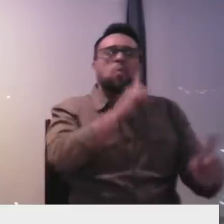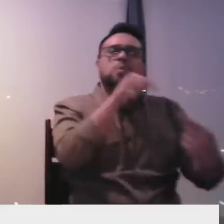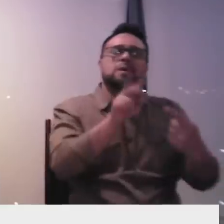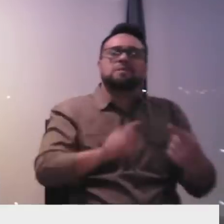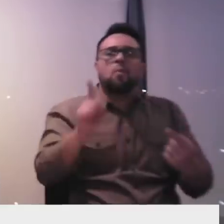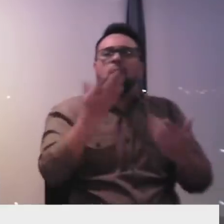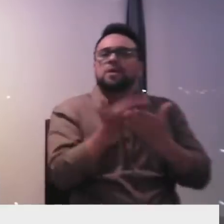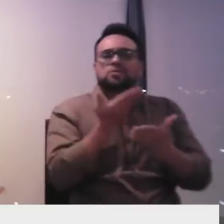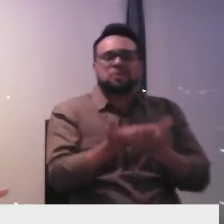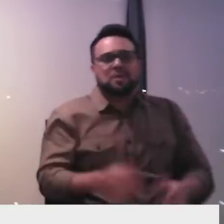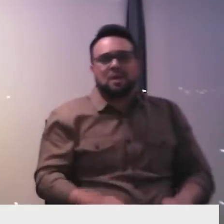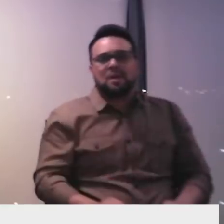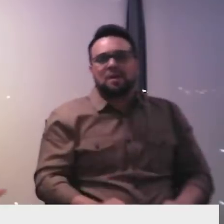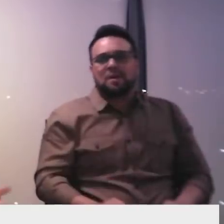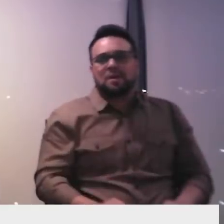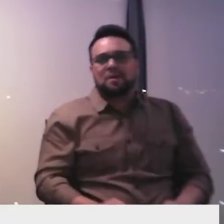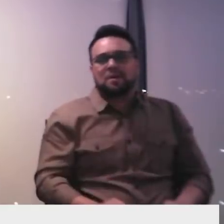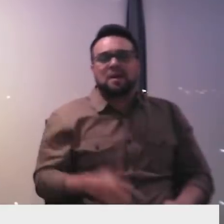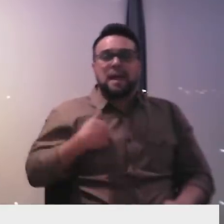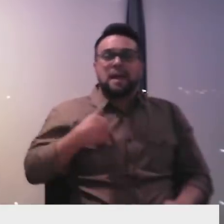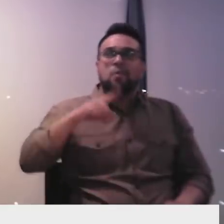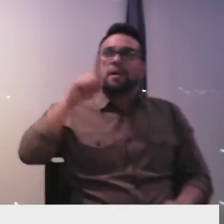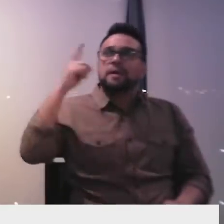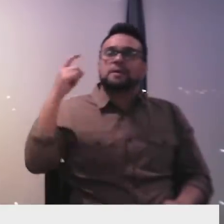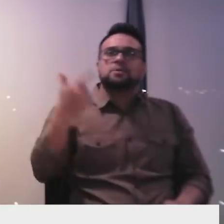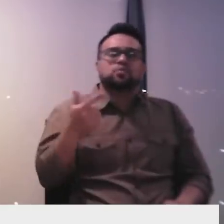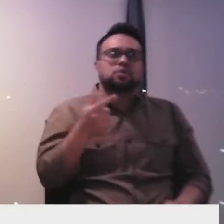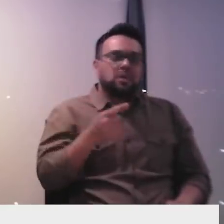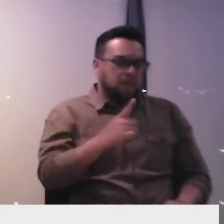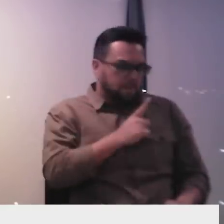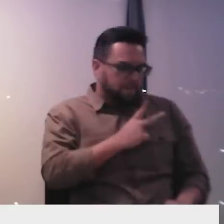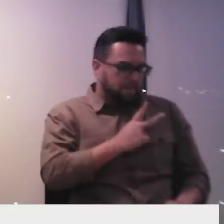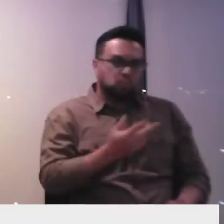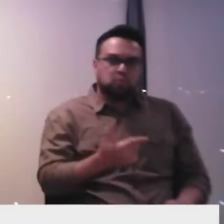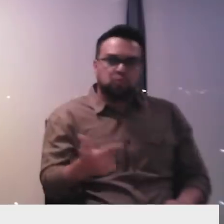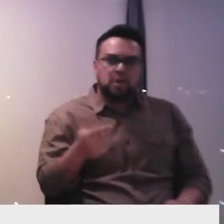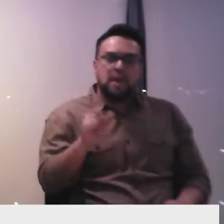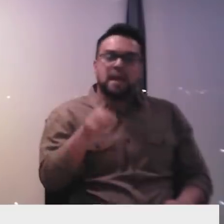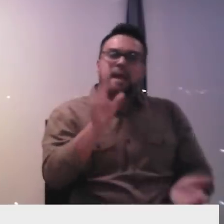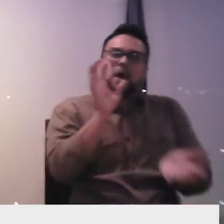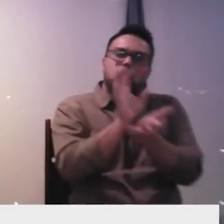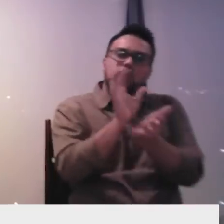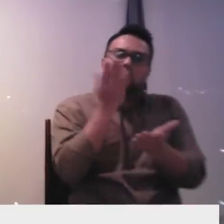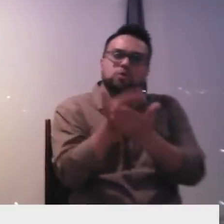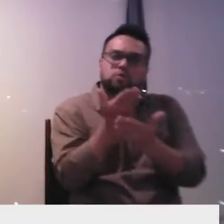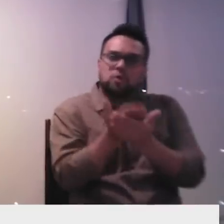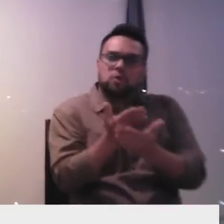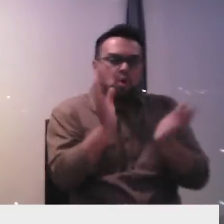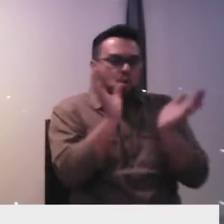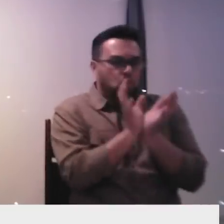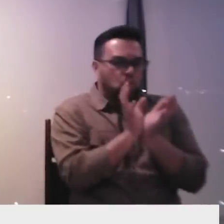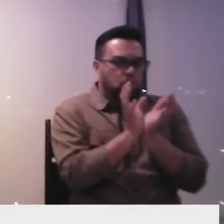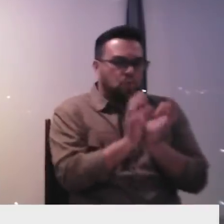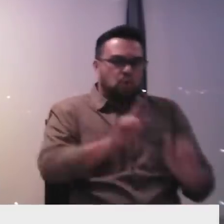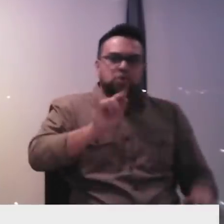estudar. No meu tempo não tinha primeiro, segundo grau, né? Era grupo, escola e grupo,